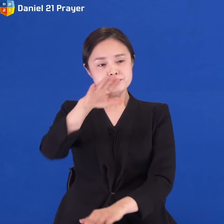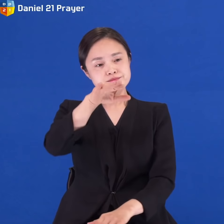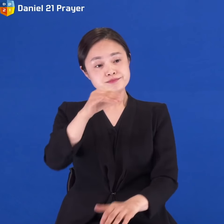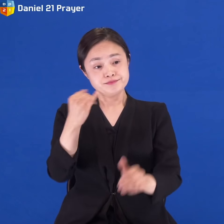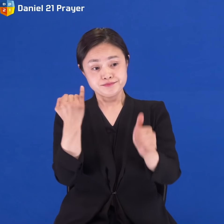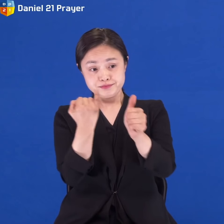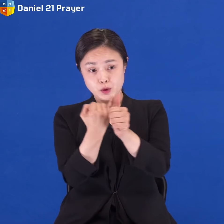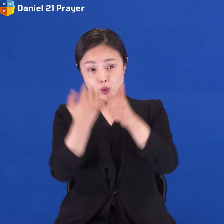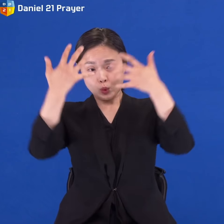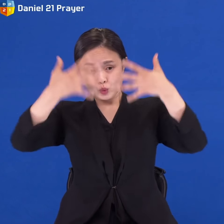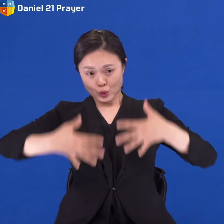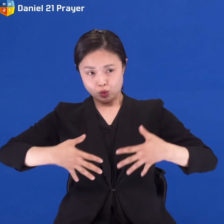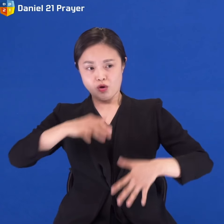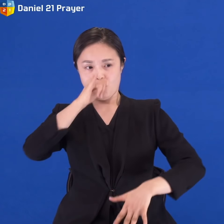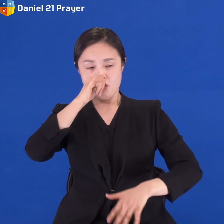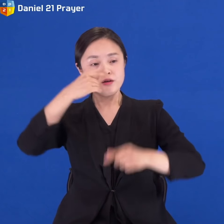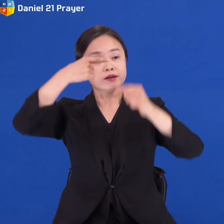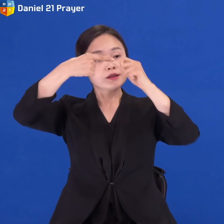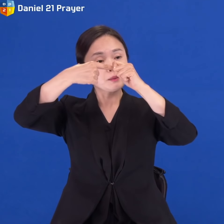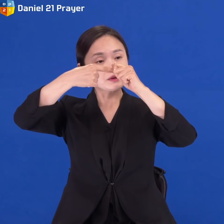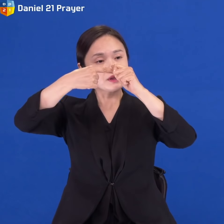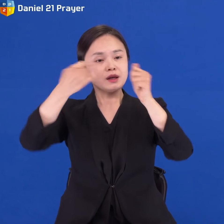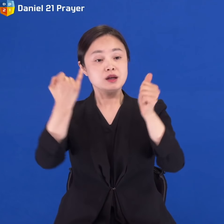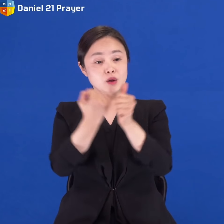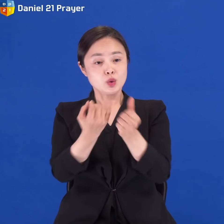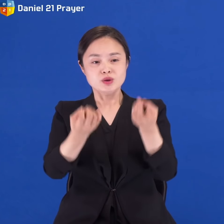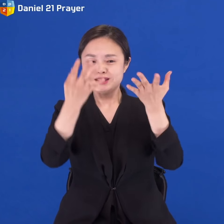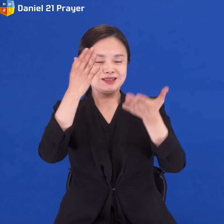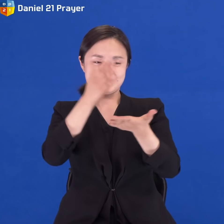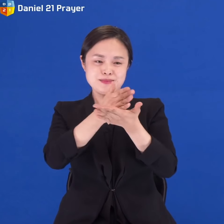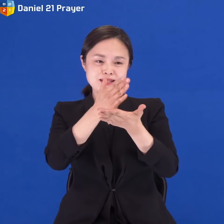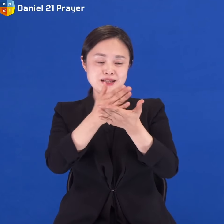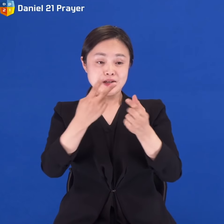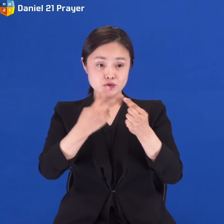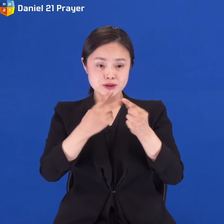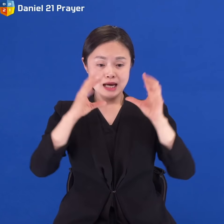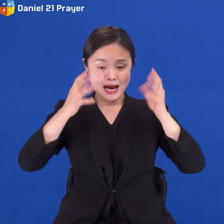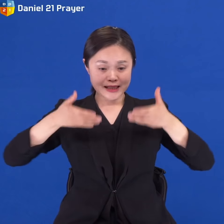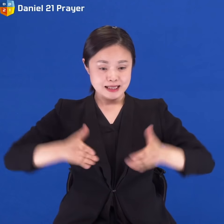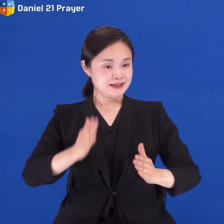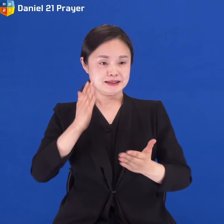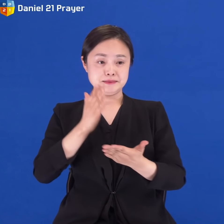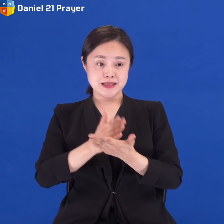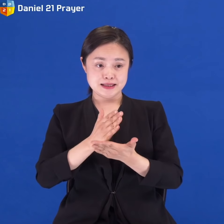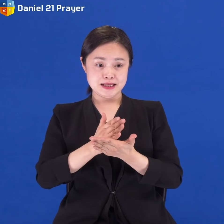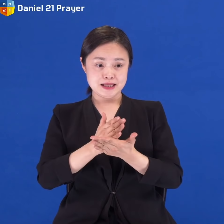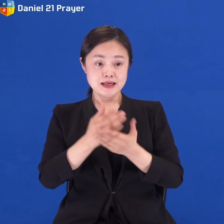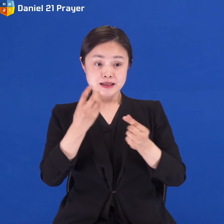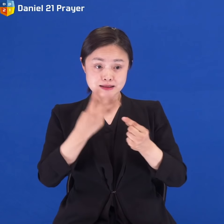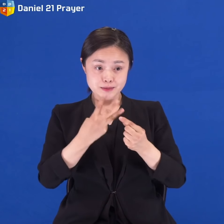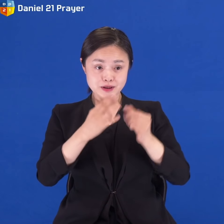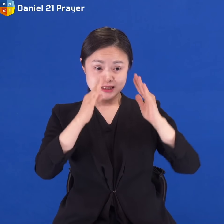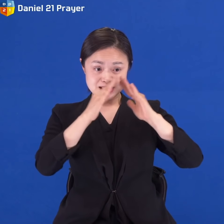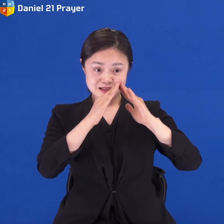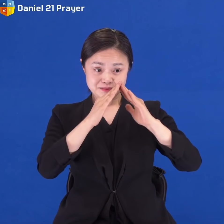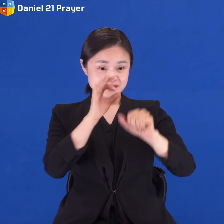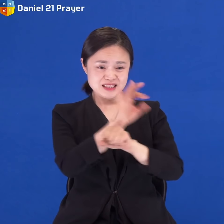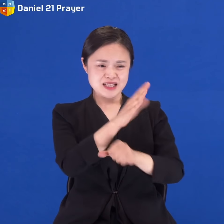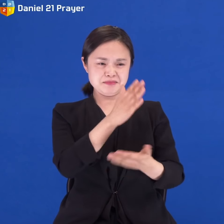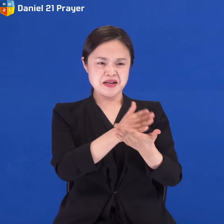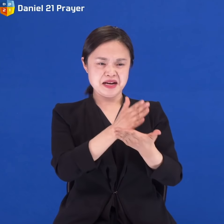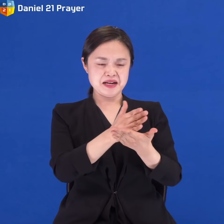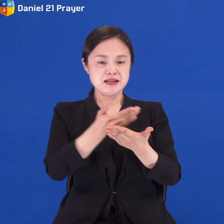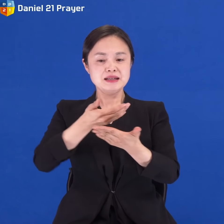낳지 말자, 집을 구하지 말고 화실에서 살자 였습니다. 그럼에도 불구하고 저는 좋은